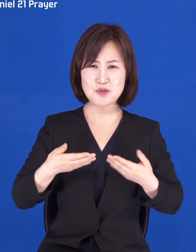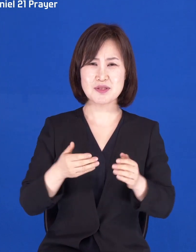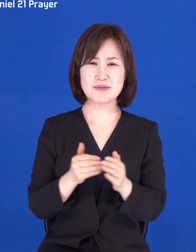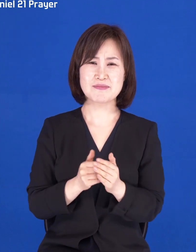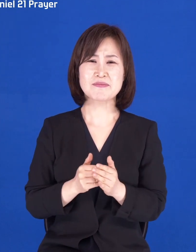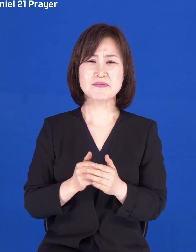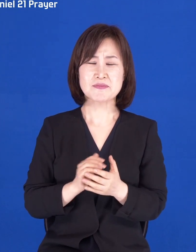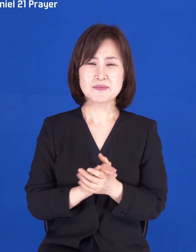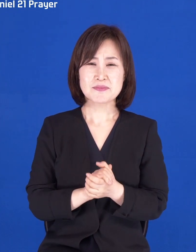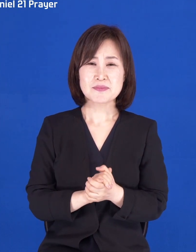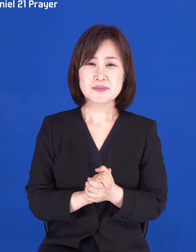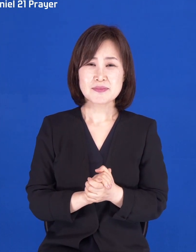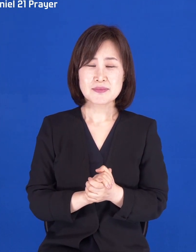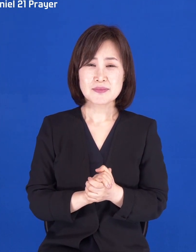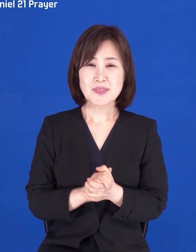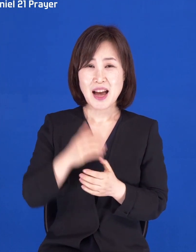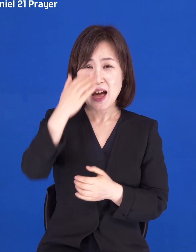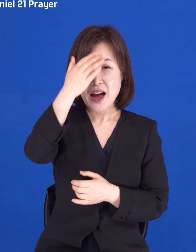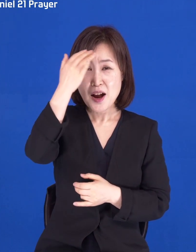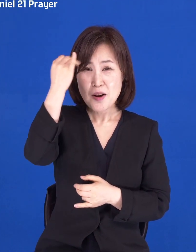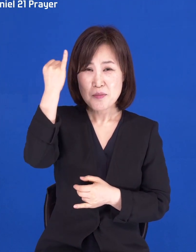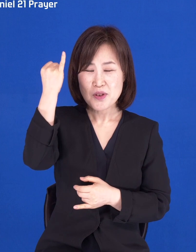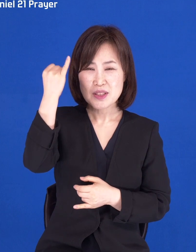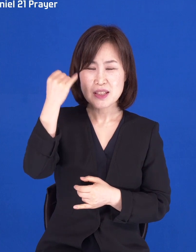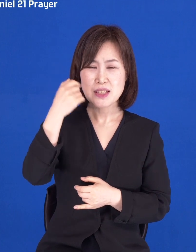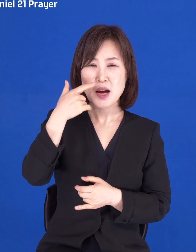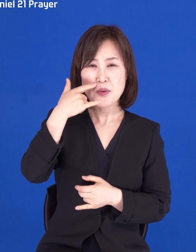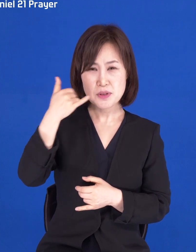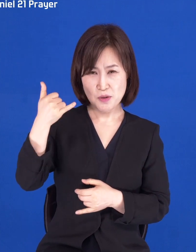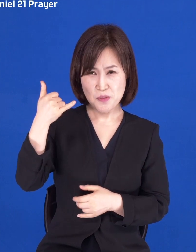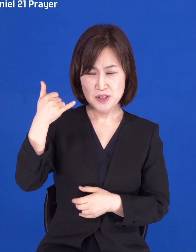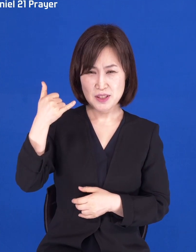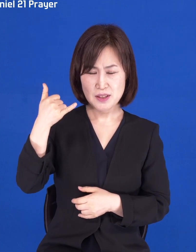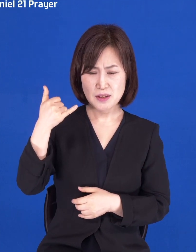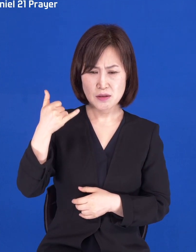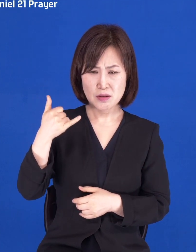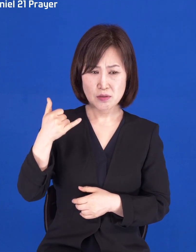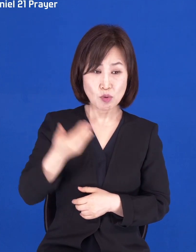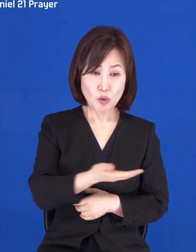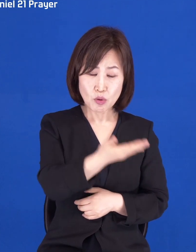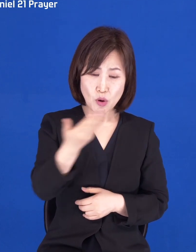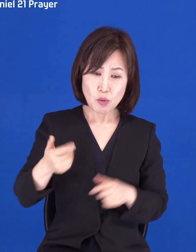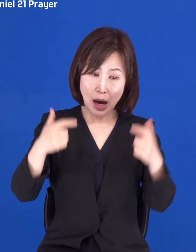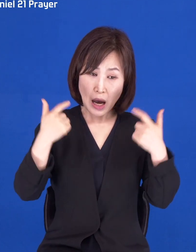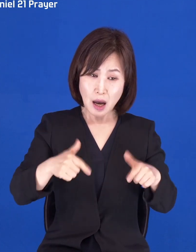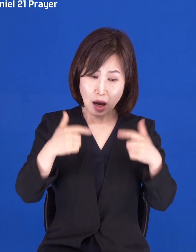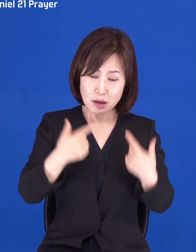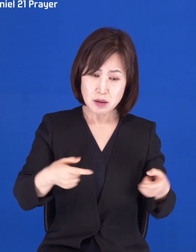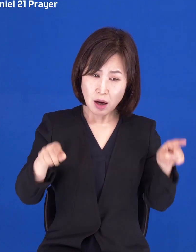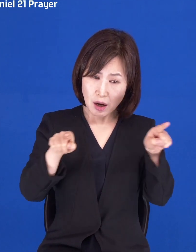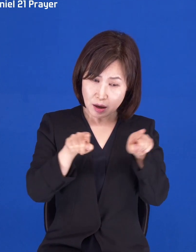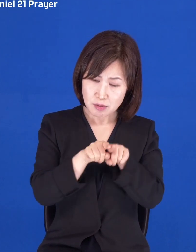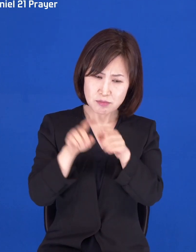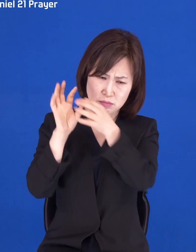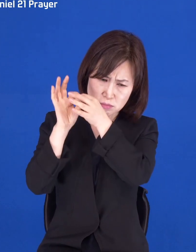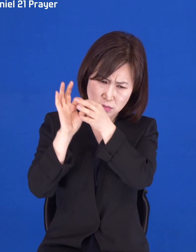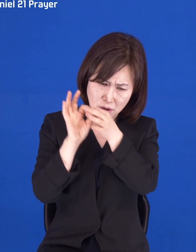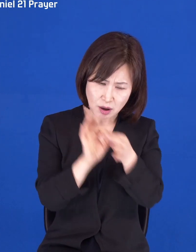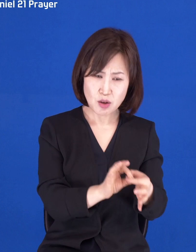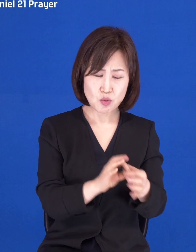말씀하셨습니다. 할머니와 아버지, 어머니도 언제까지 너희들과 같이 오래오래 살 수 있는 것이